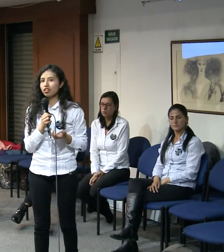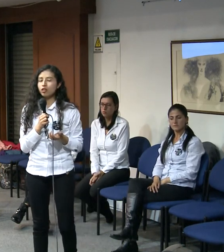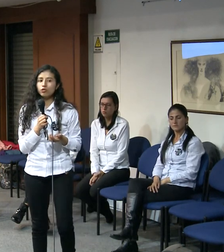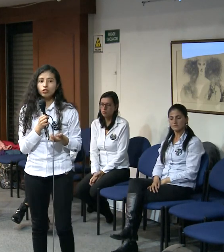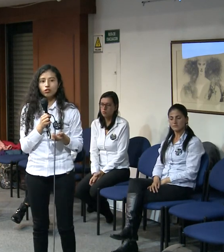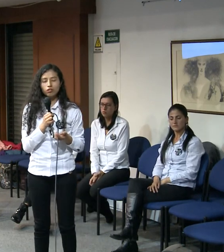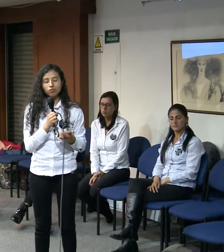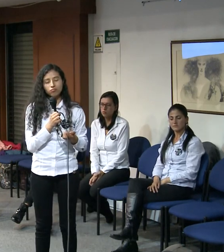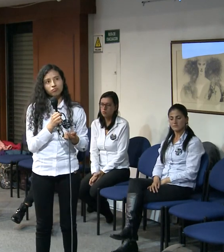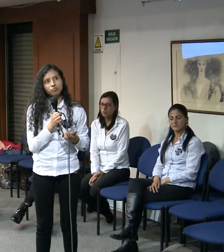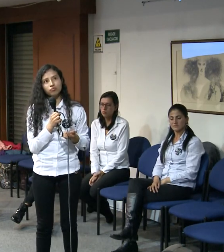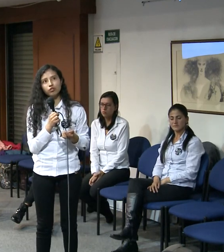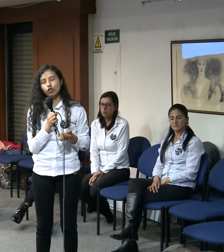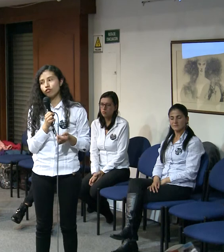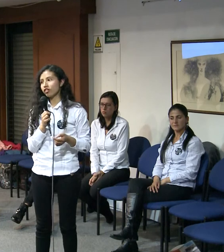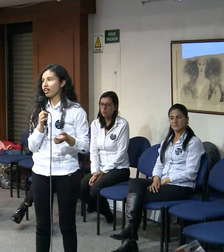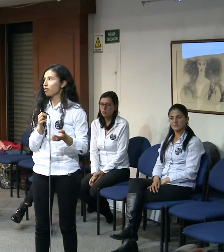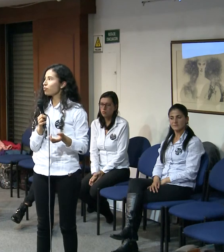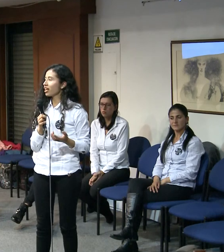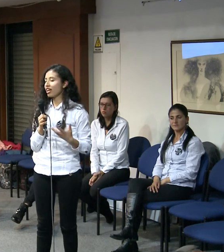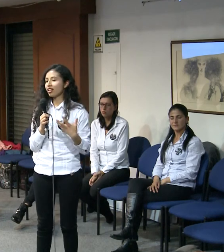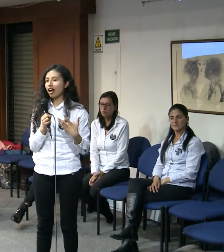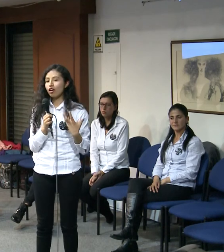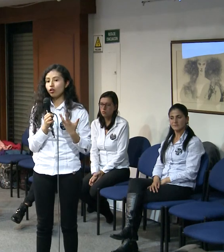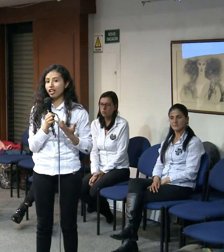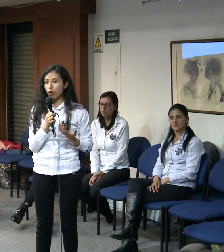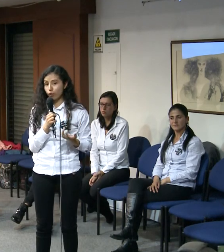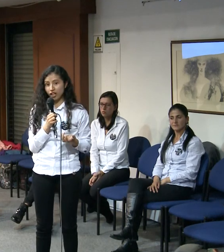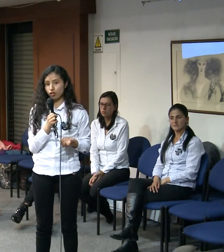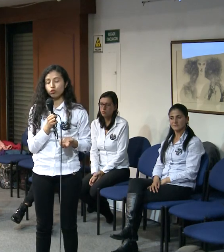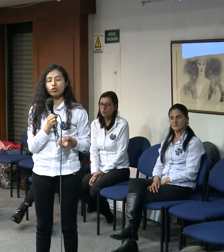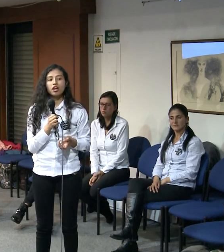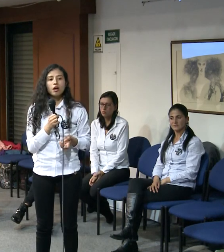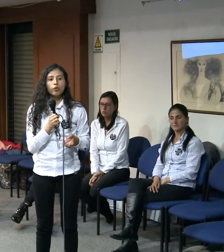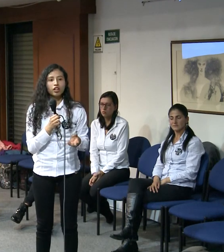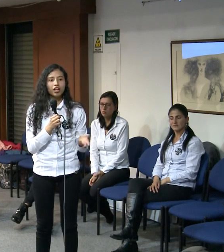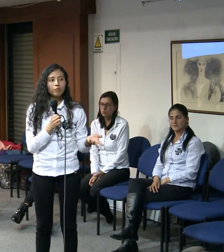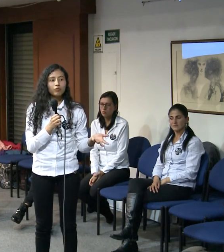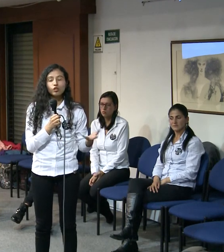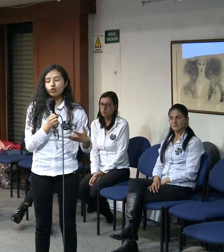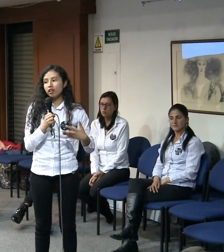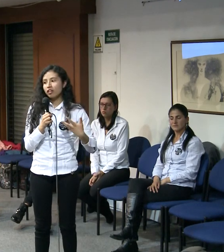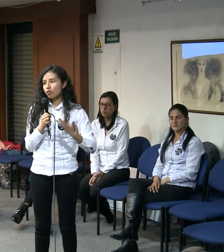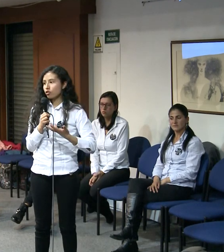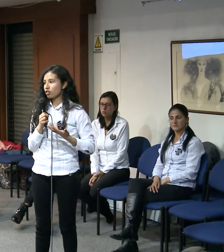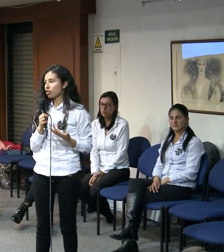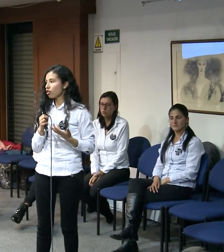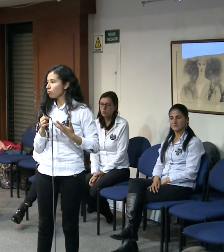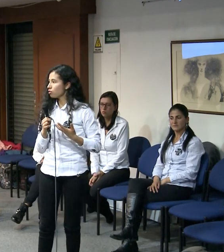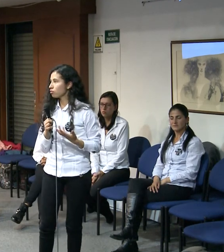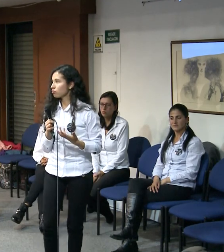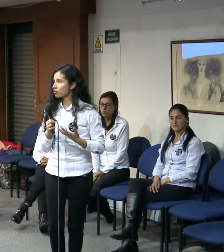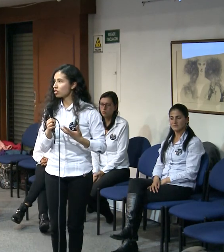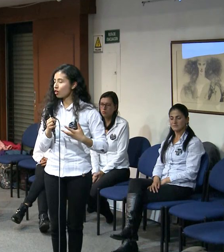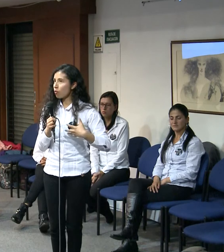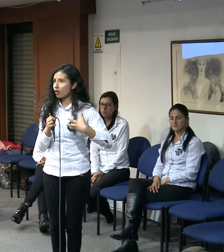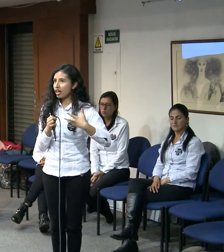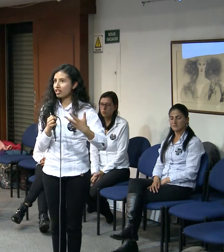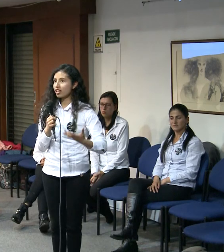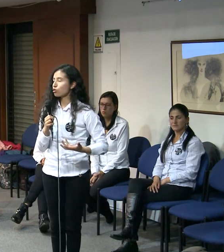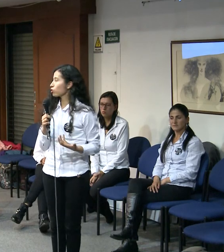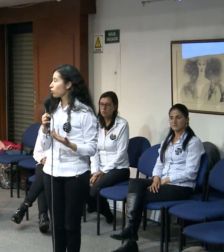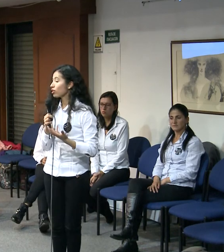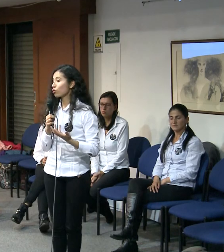actividad que planteamos no fue bien acogida por ellos, porque no sabíamos en sí